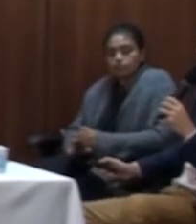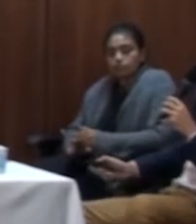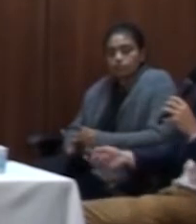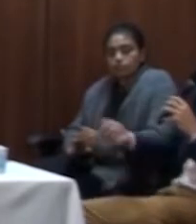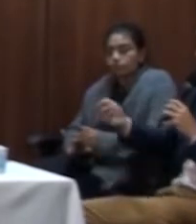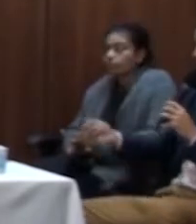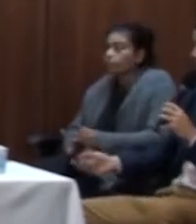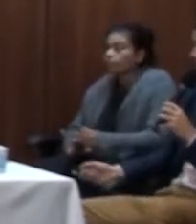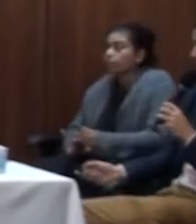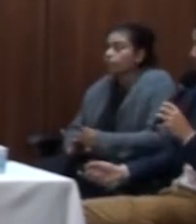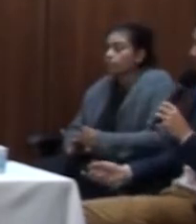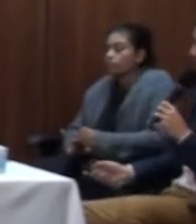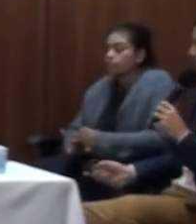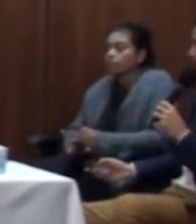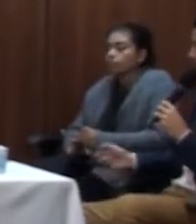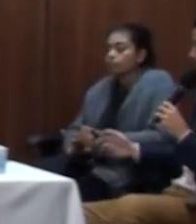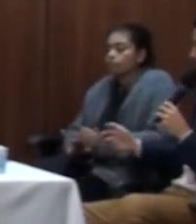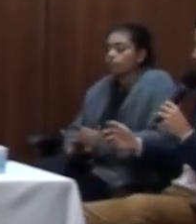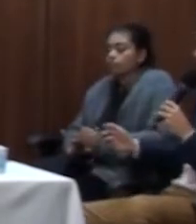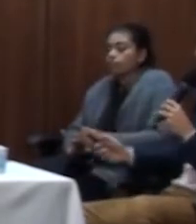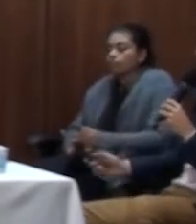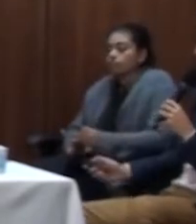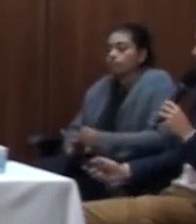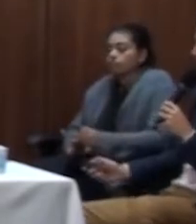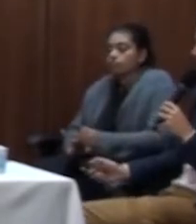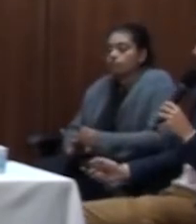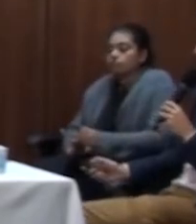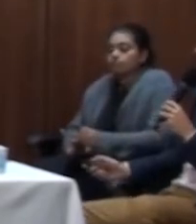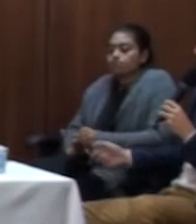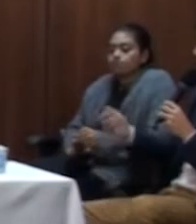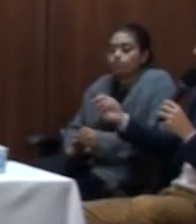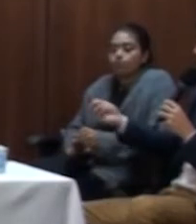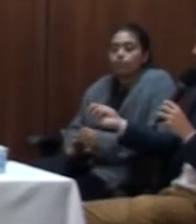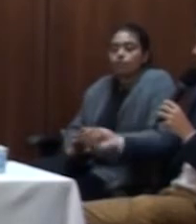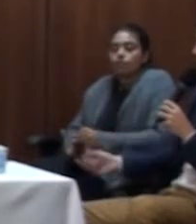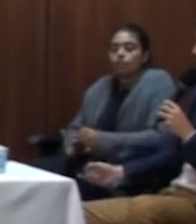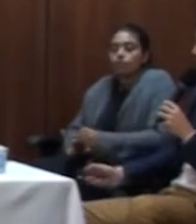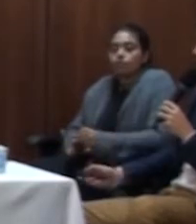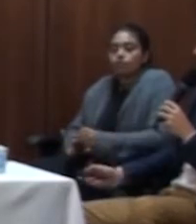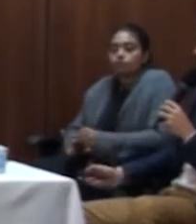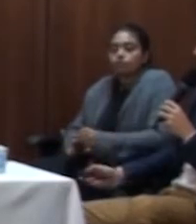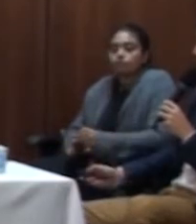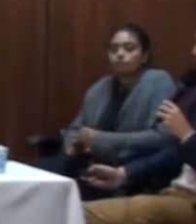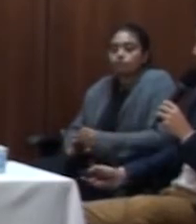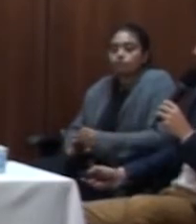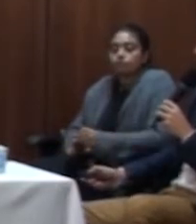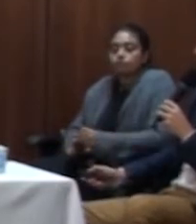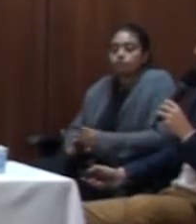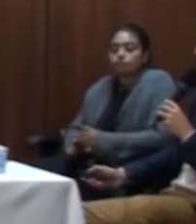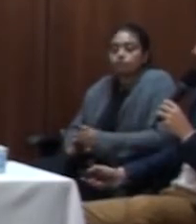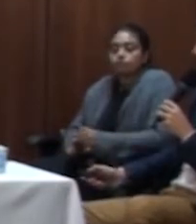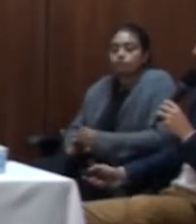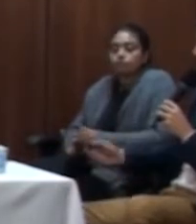custeado pelo SUS, porque não está previsto na portaria, nem naquela expandida de 2013, então isso também seria um outro aspecto